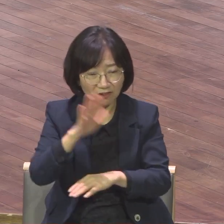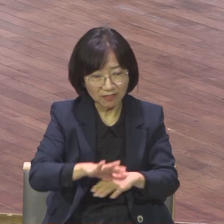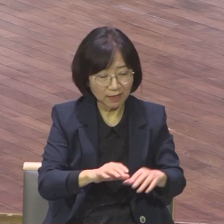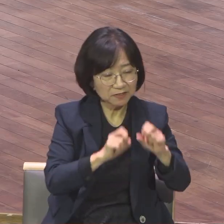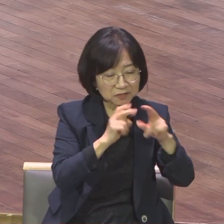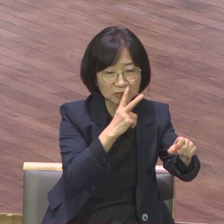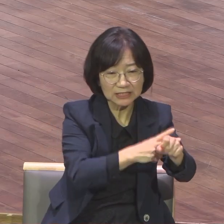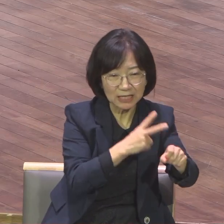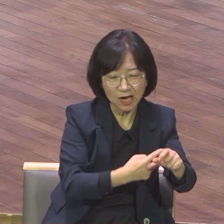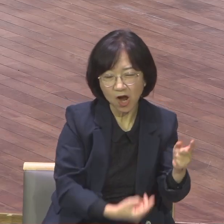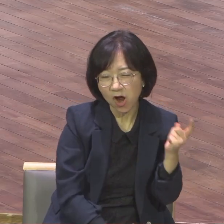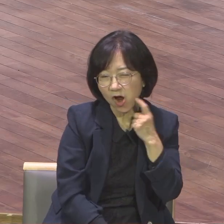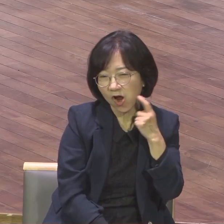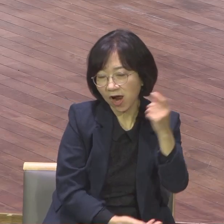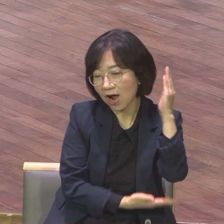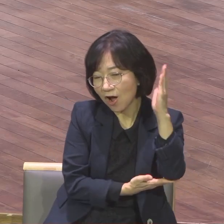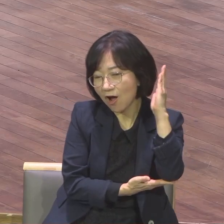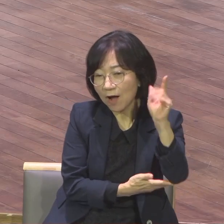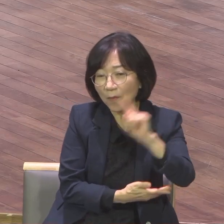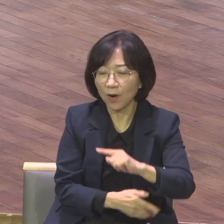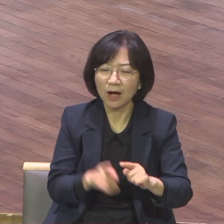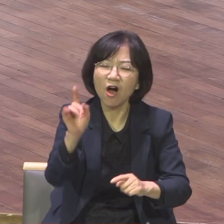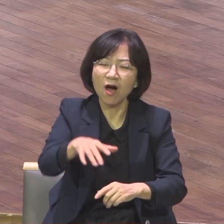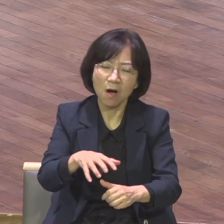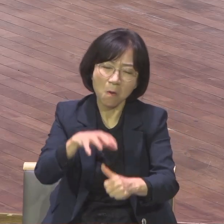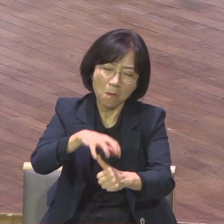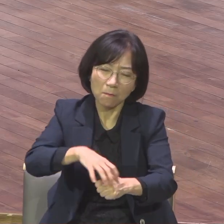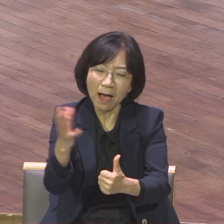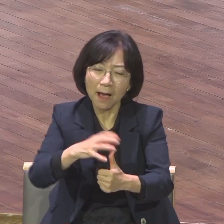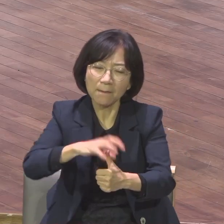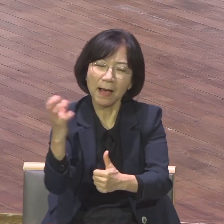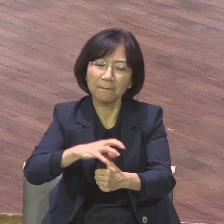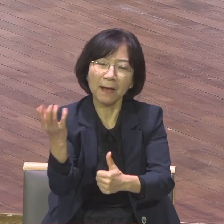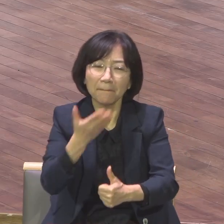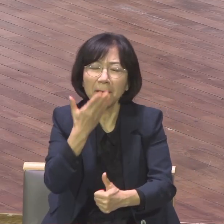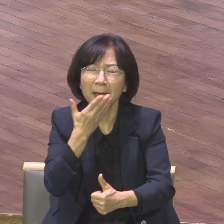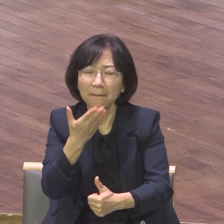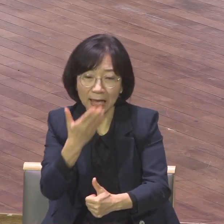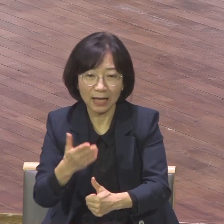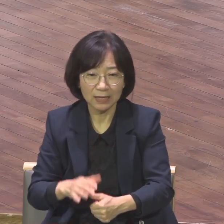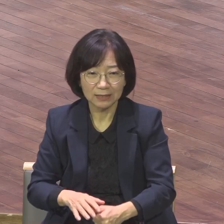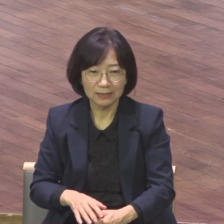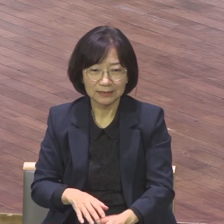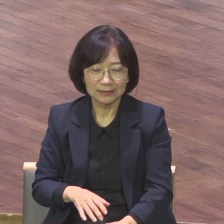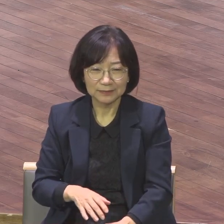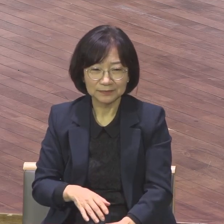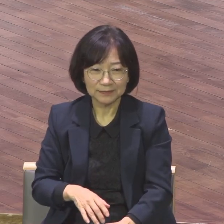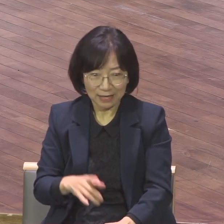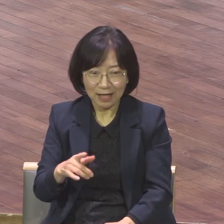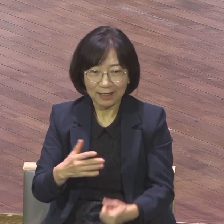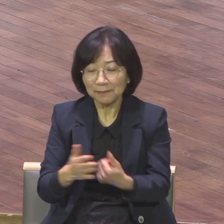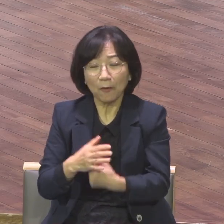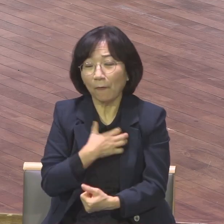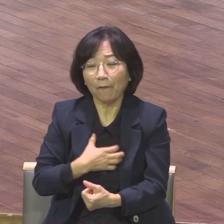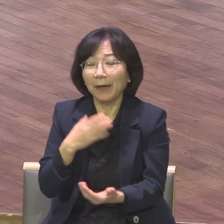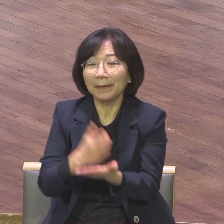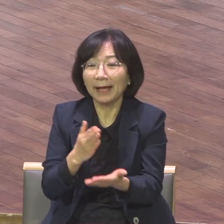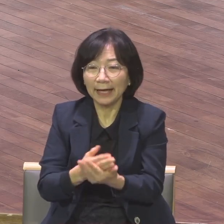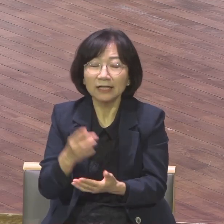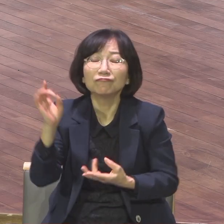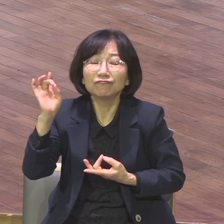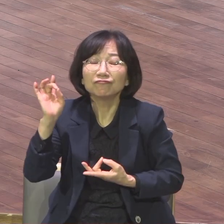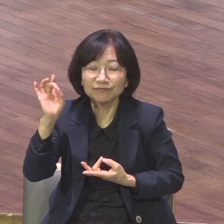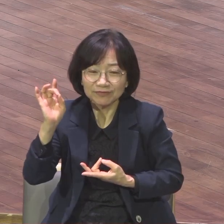해방돼. 곧 포로에서 해방돼. 예루살렘 돌아갈 거야. 곧 돌아갈 거니까 아무것도 하지 마. 그냥